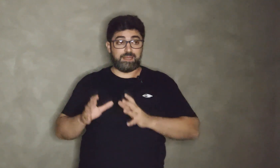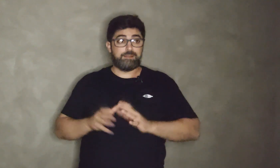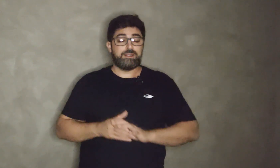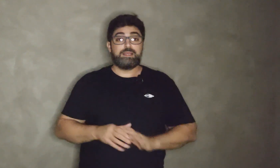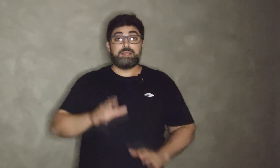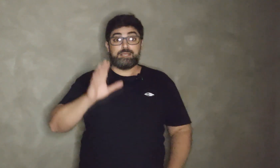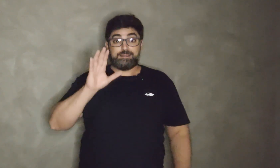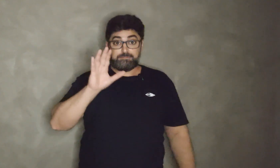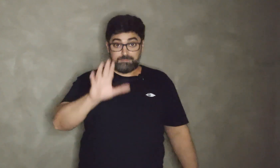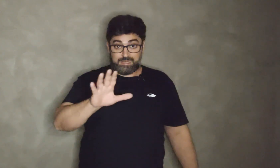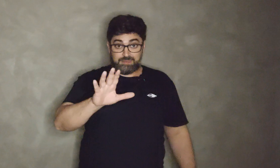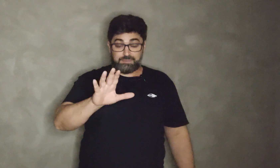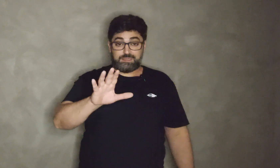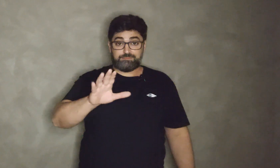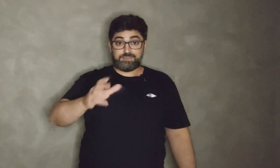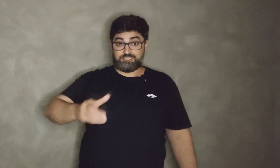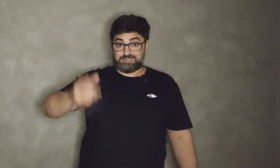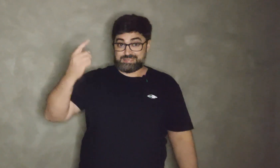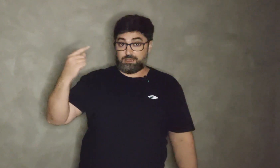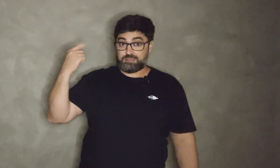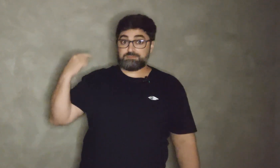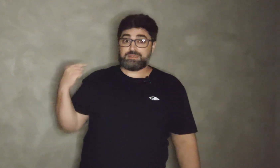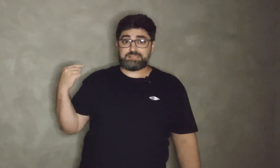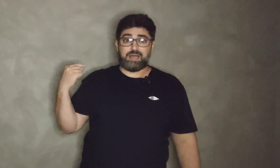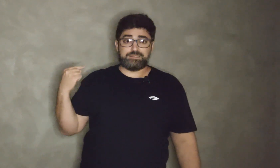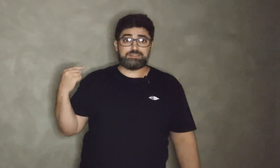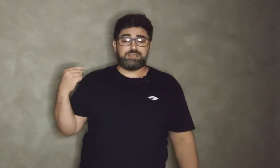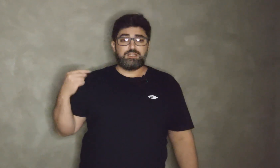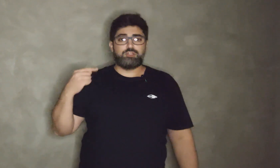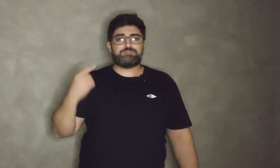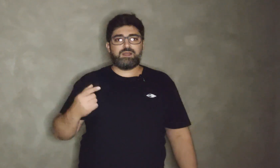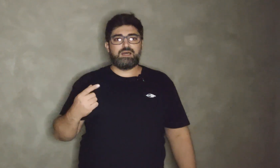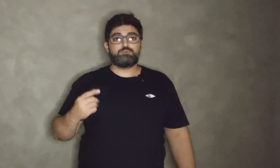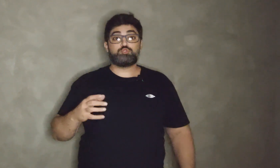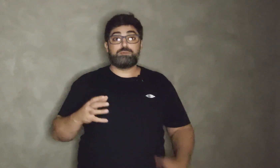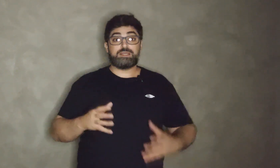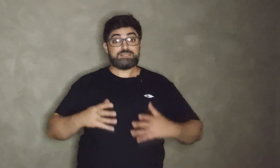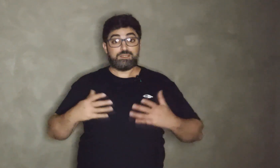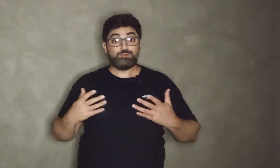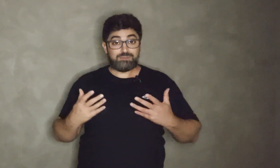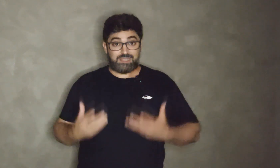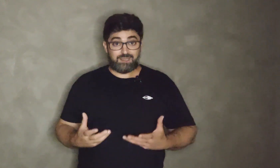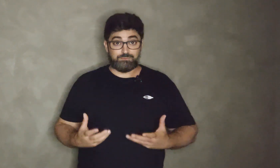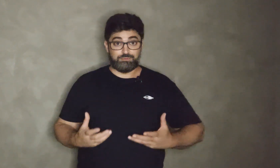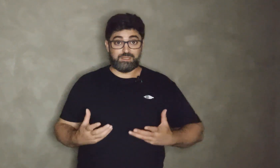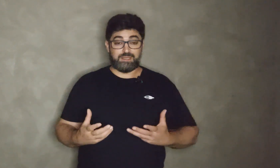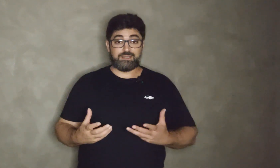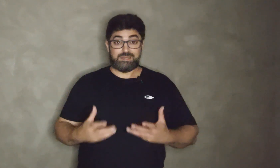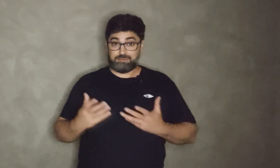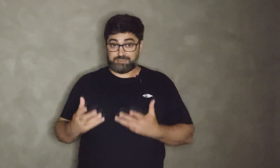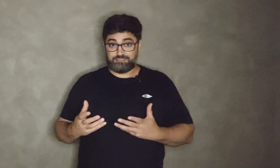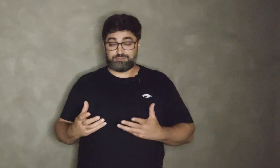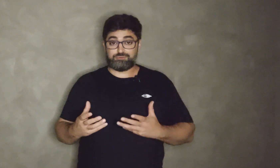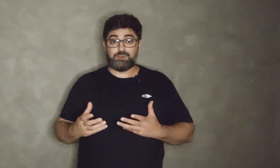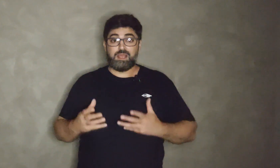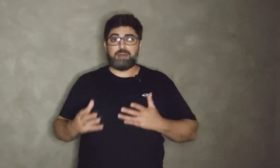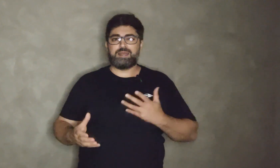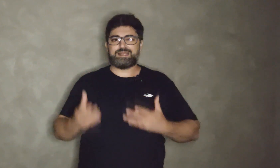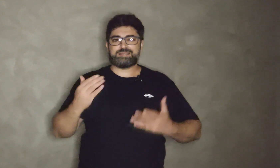tá? Lembra que já nas aulas passadas nós falamos sobre a questão do tempo, né? Lembra disso? A marcação